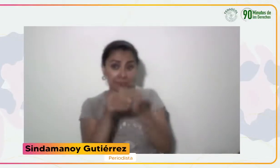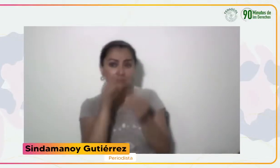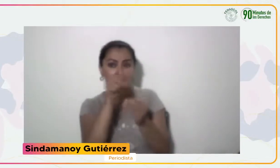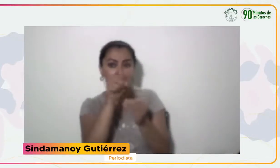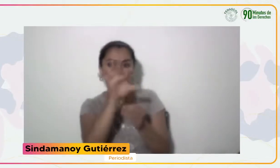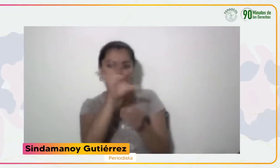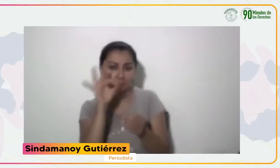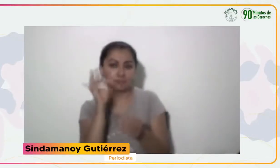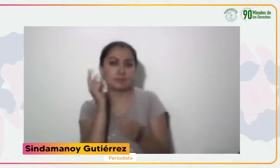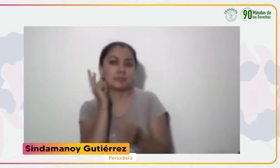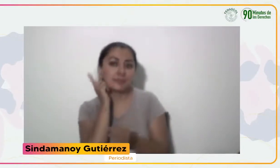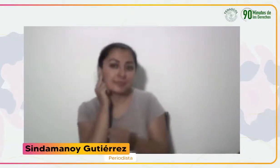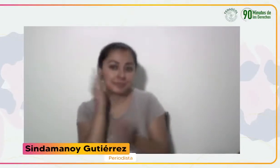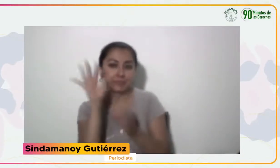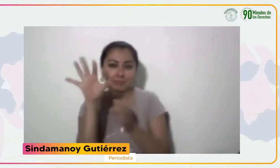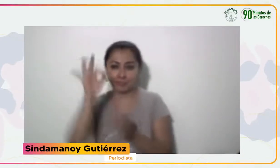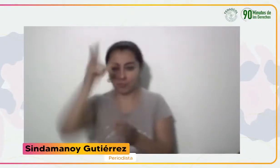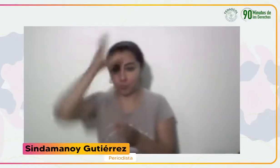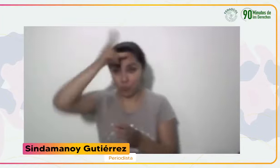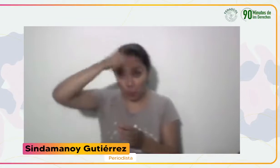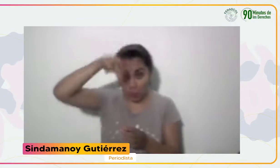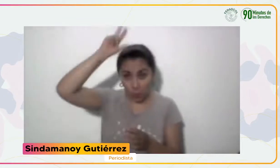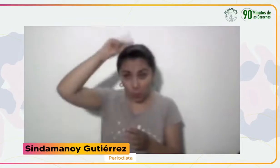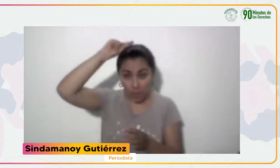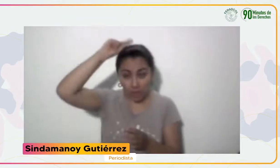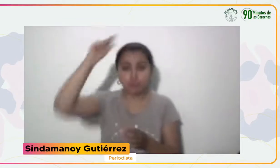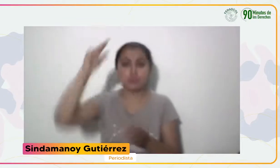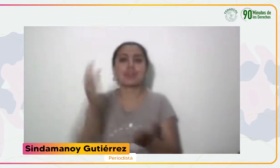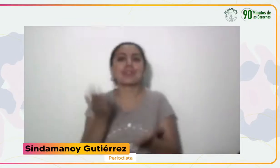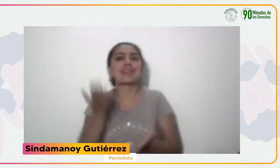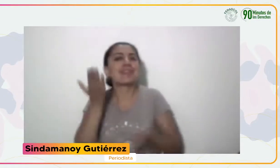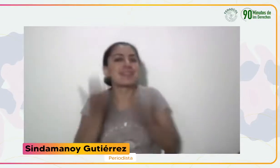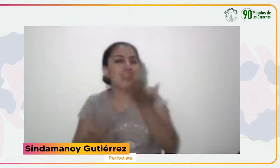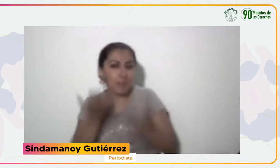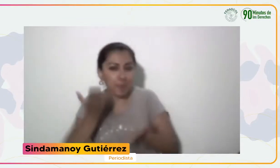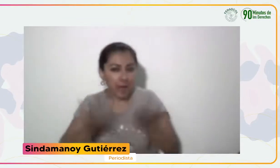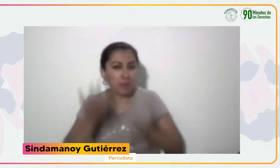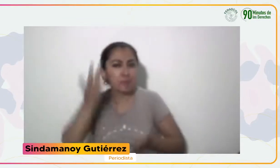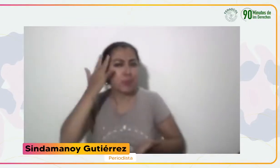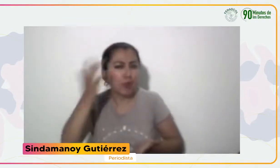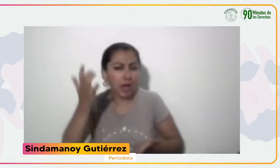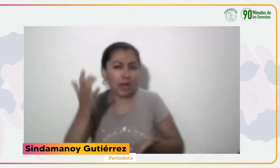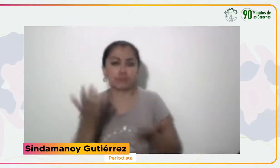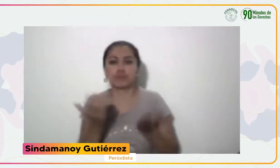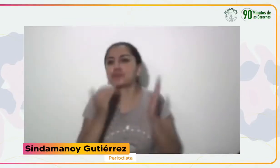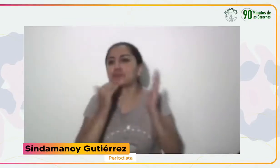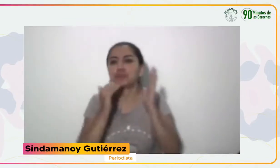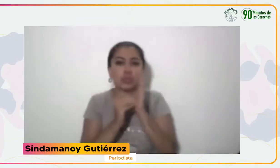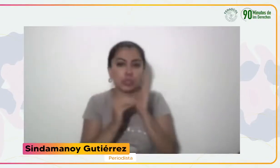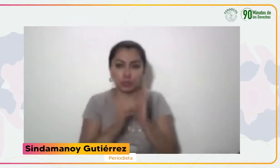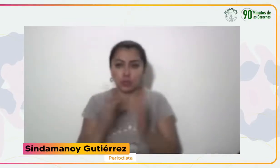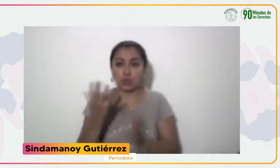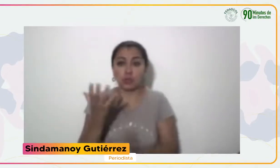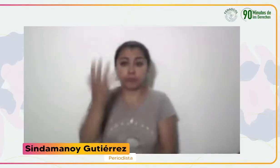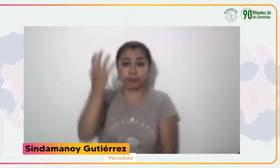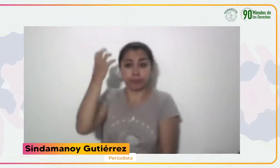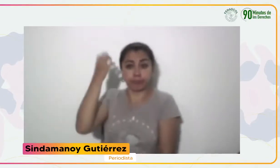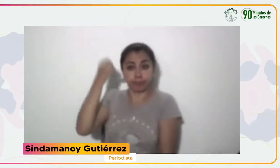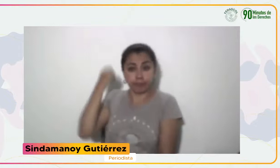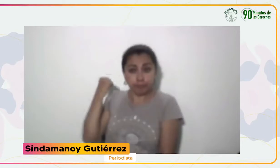Gracias. Agregando a lo que dice María, también a lo que dice Juliana. Depende de muchas cosas. Por